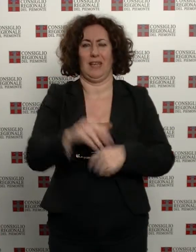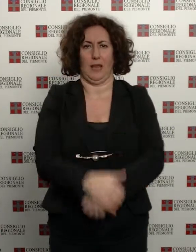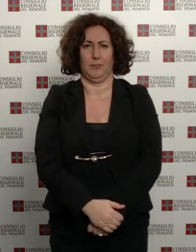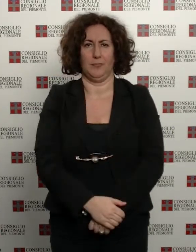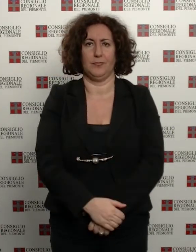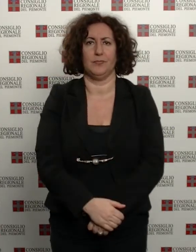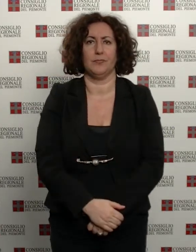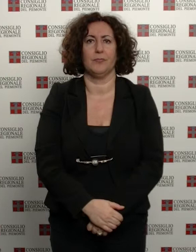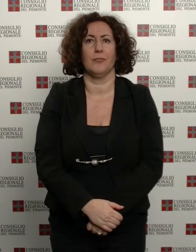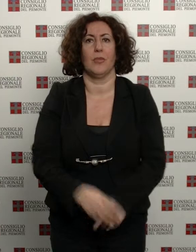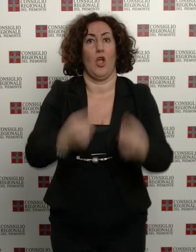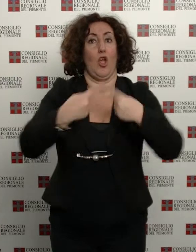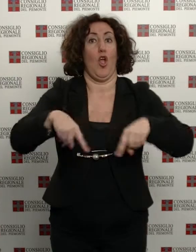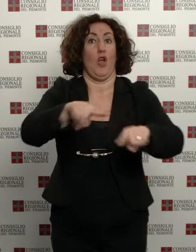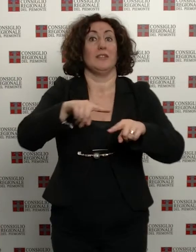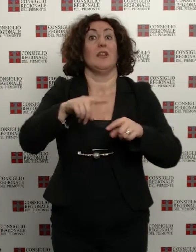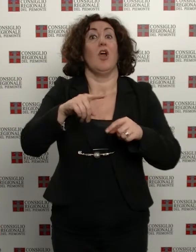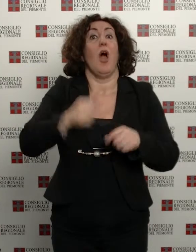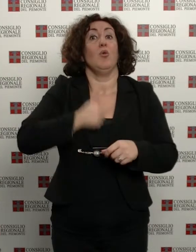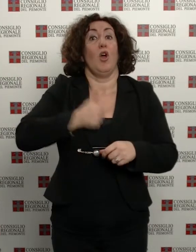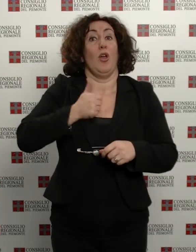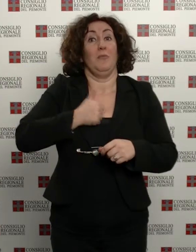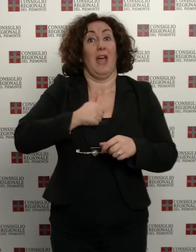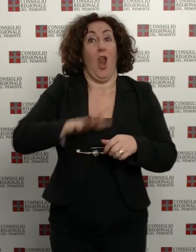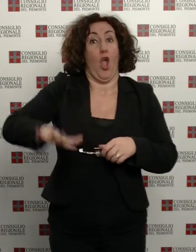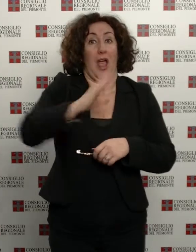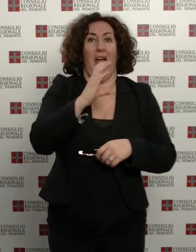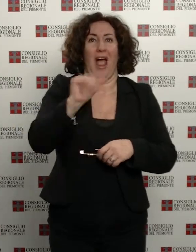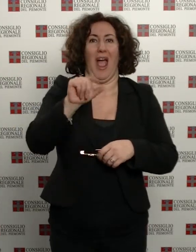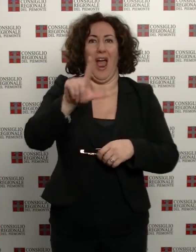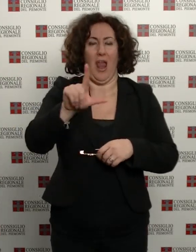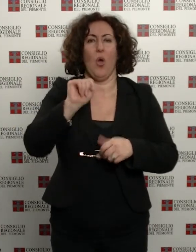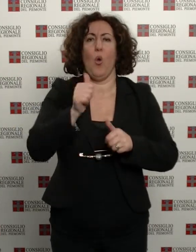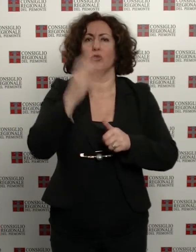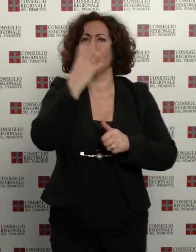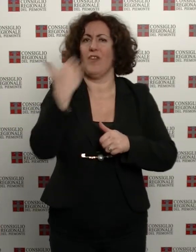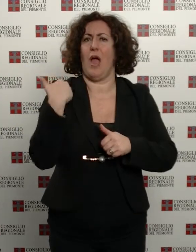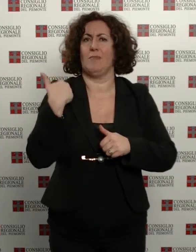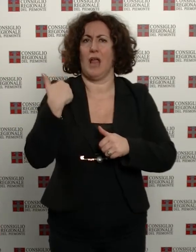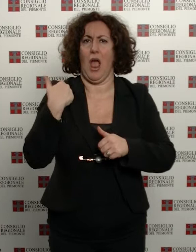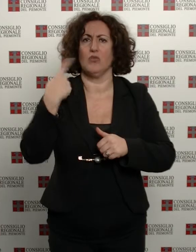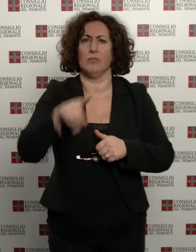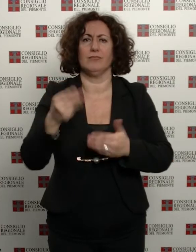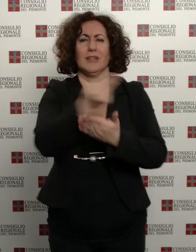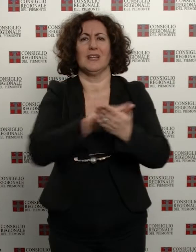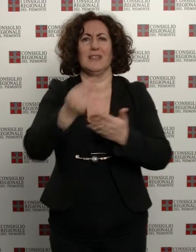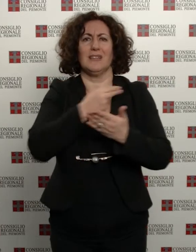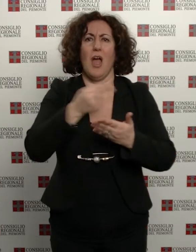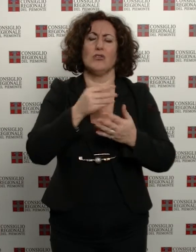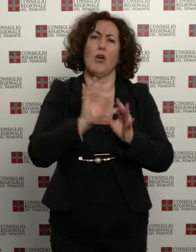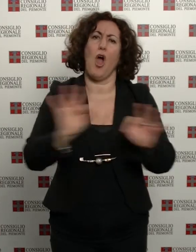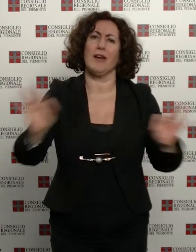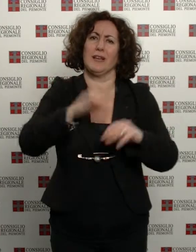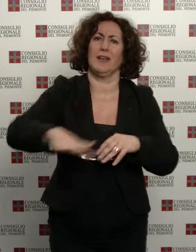il consiglio delle autonomie locali Call l'11 febbraio esaminato a disegno di legge di riordino delle aree protette e le nuove norme in materia di